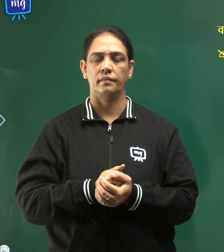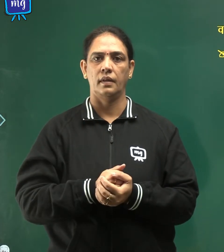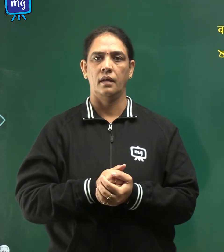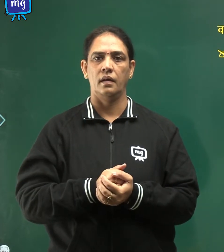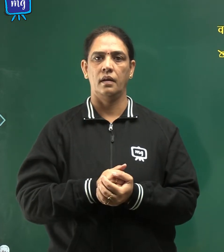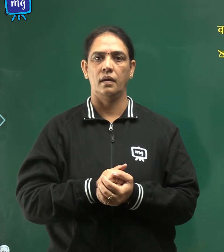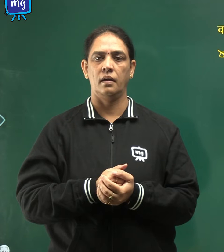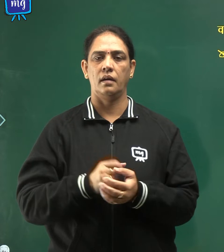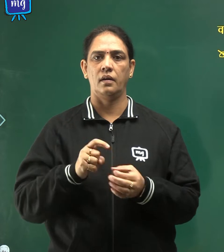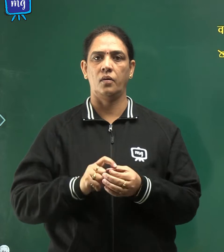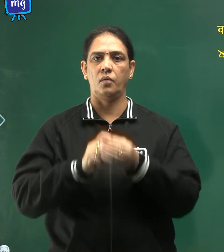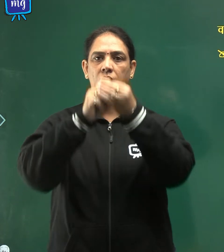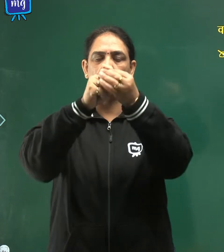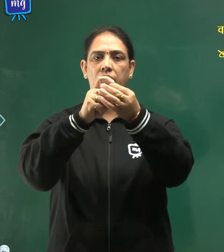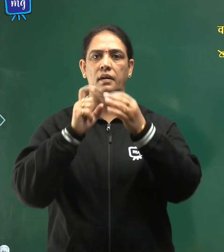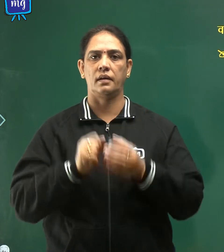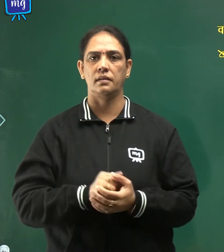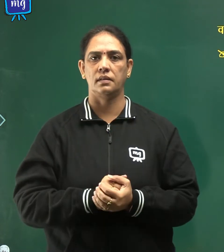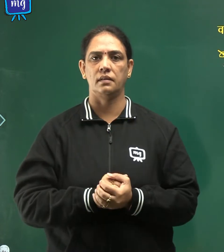गुणधर्म।